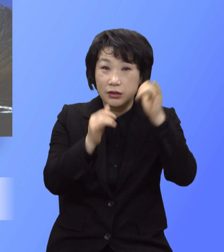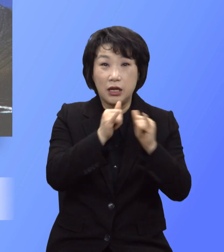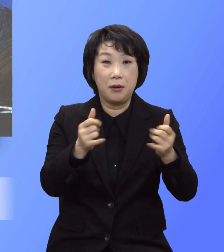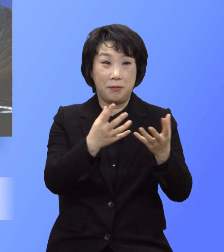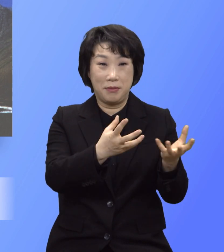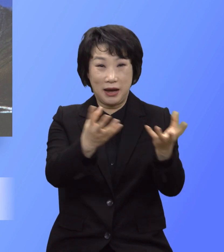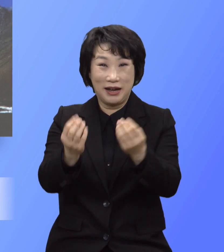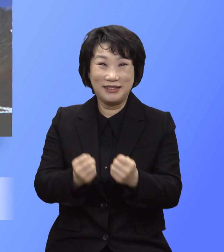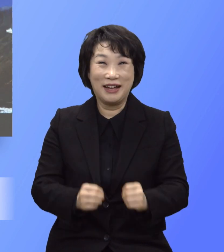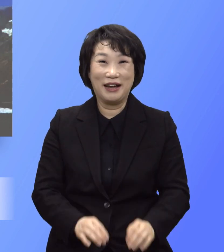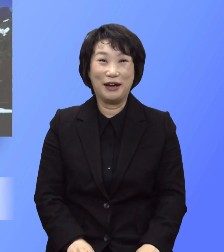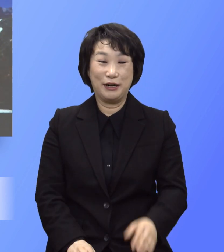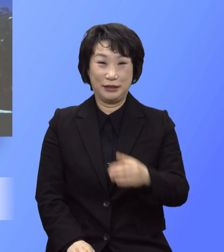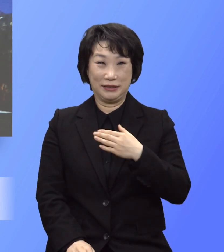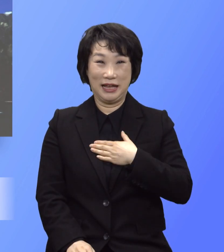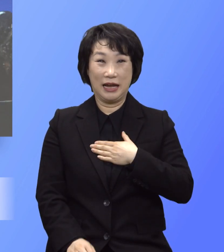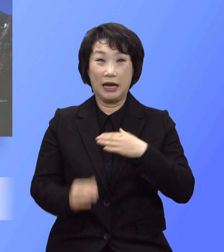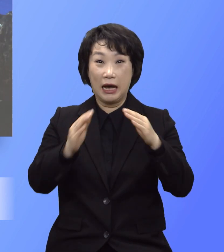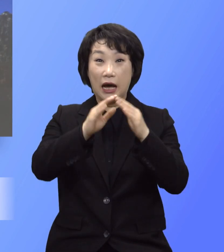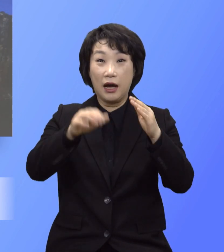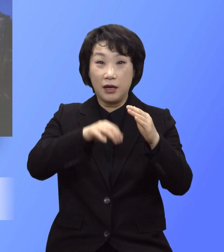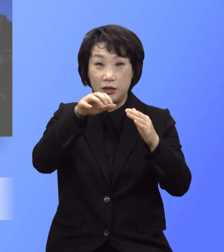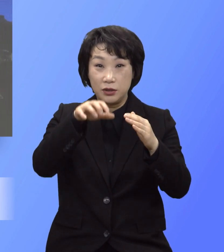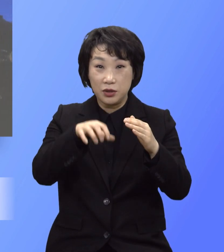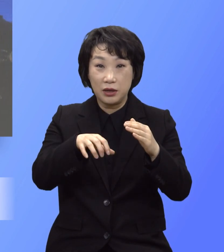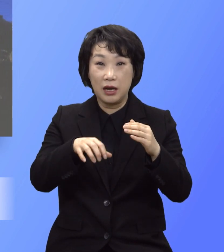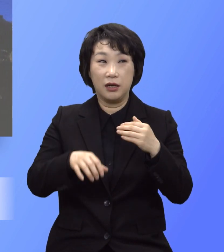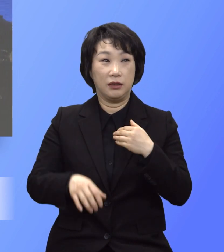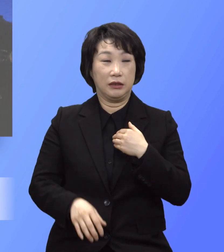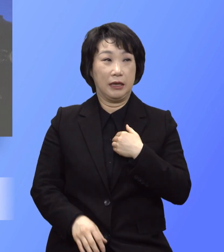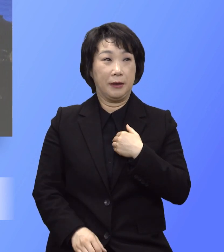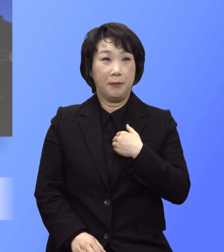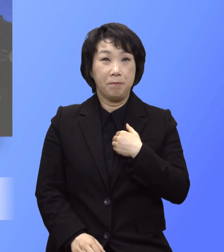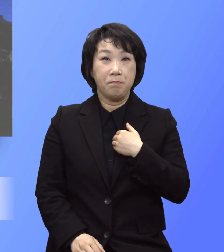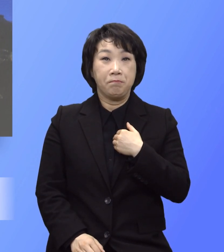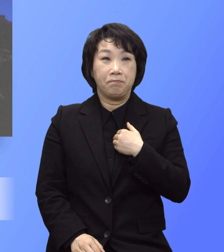우리 집에도 예, 뭐